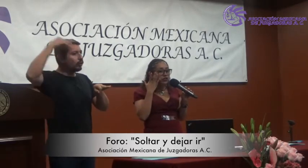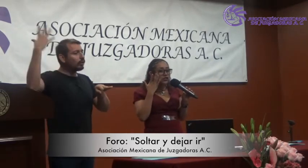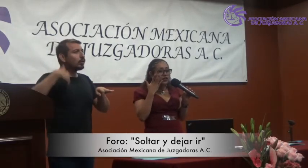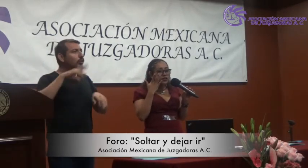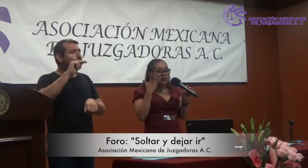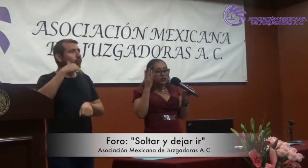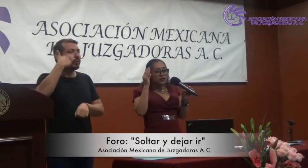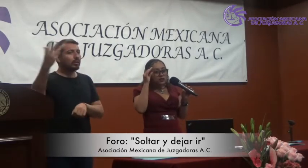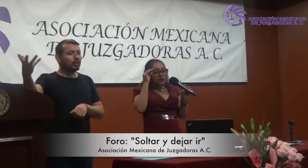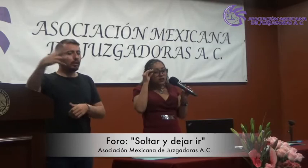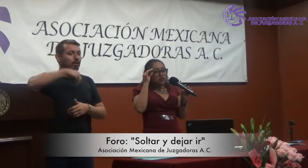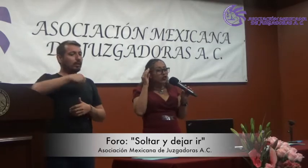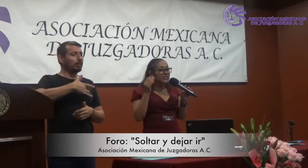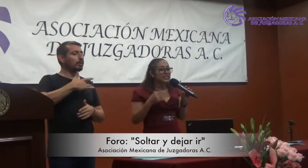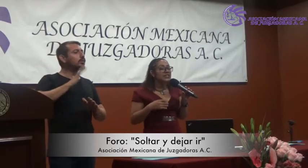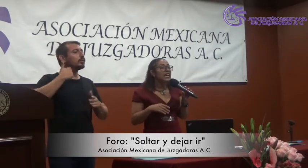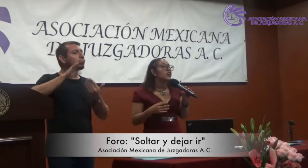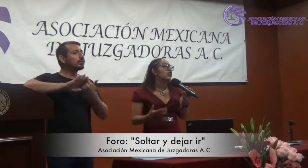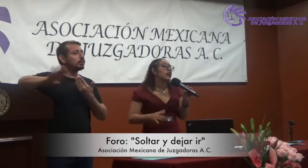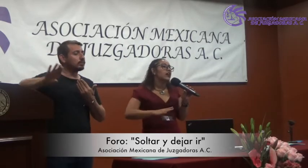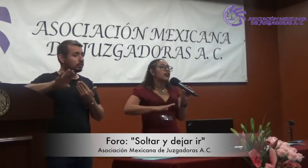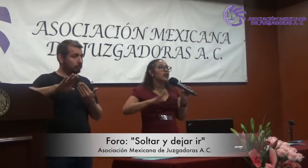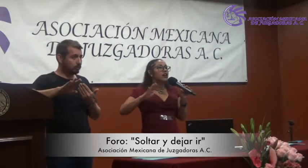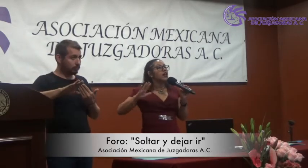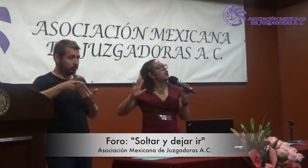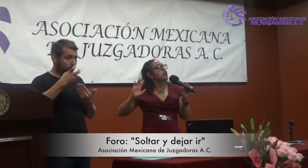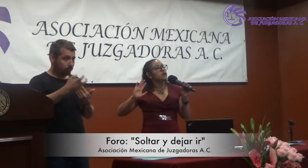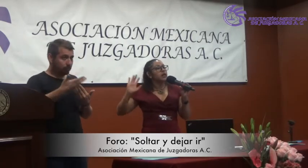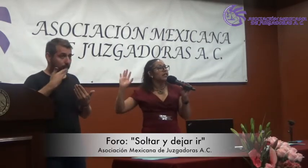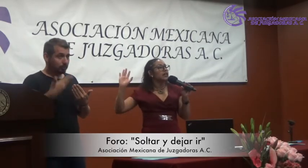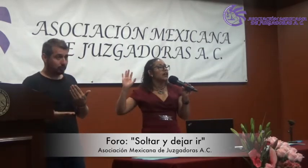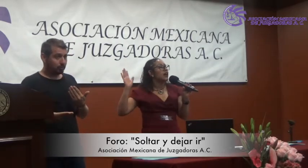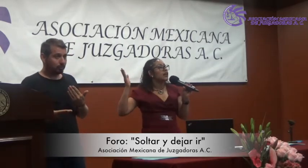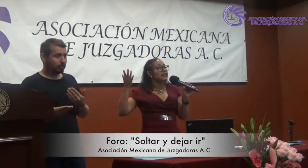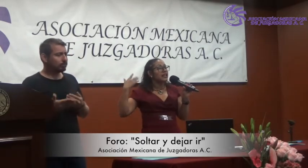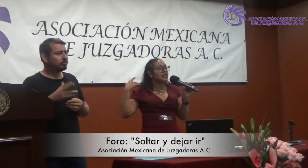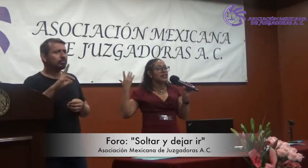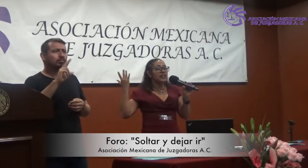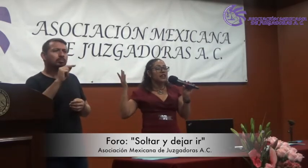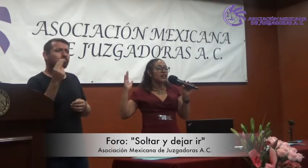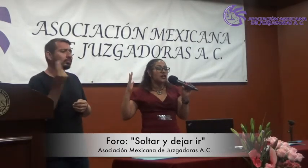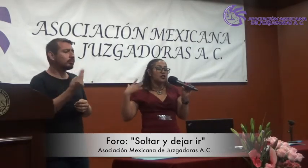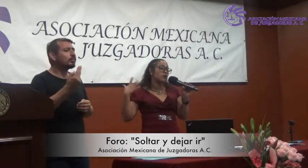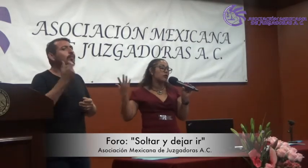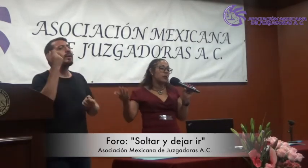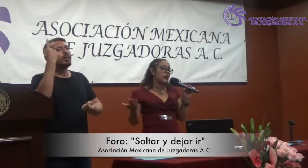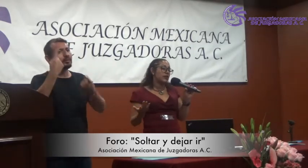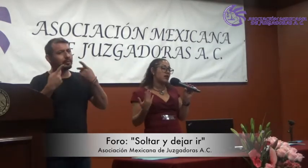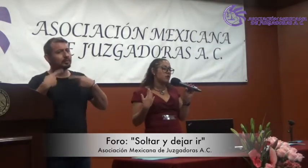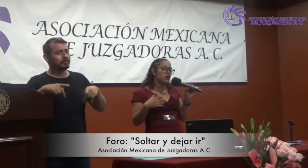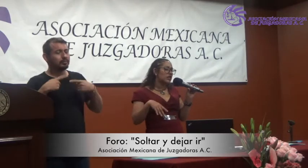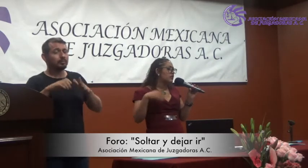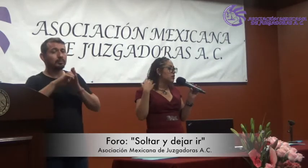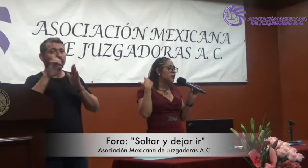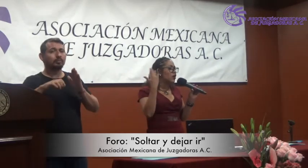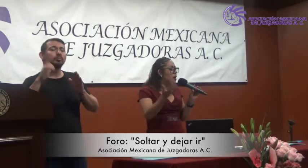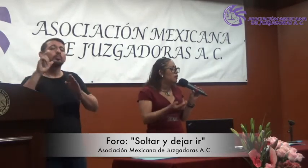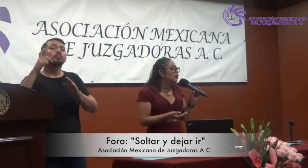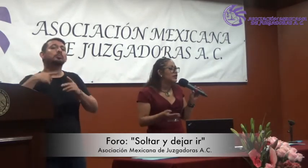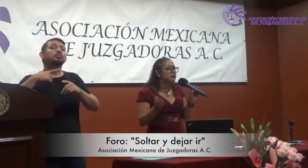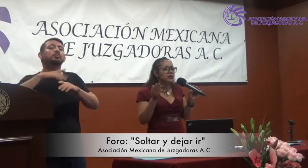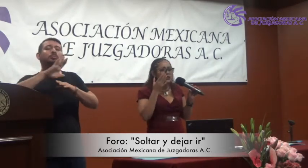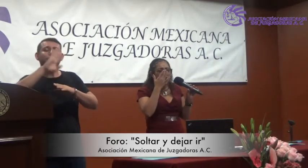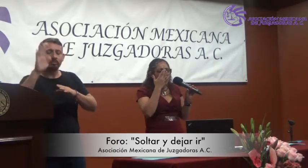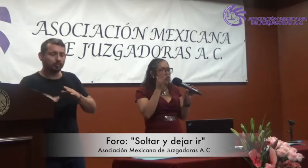de ellos. No es necesario que el día de ayer tuve una pérdida importante, pero